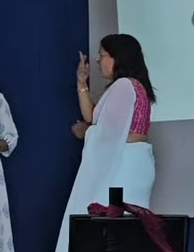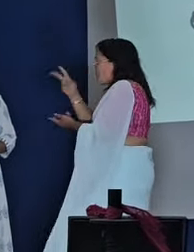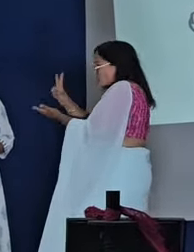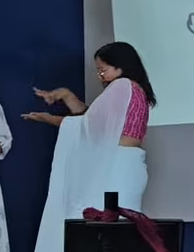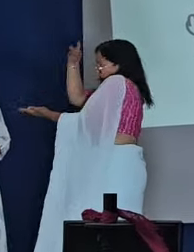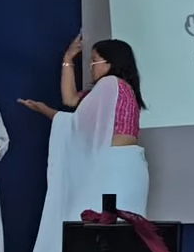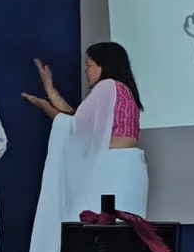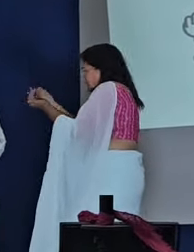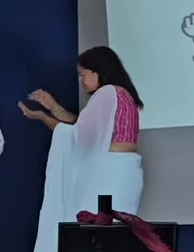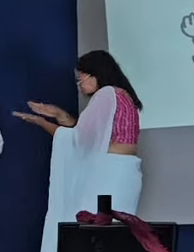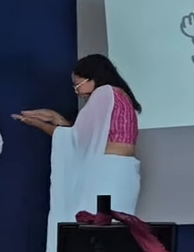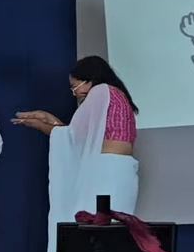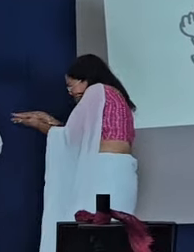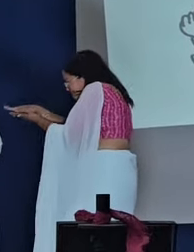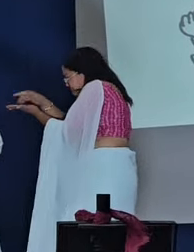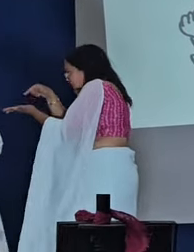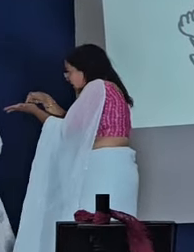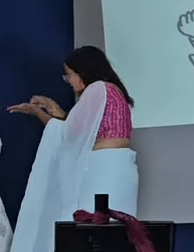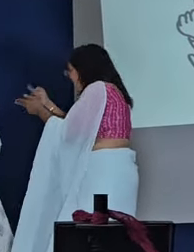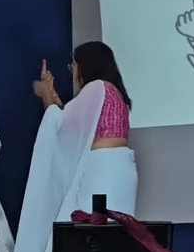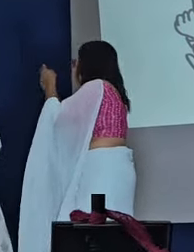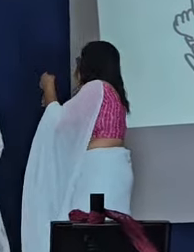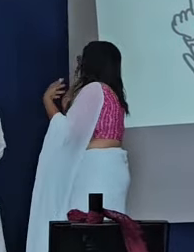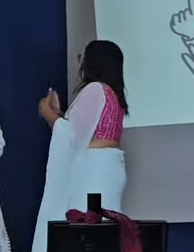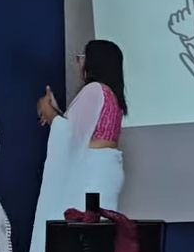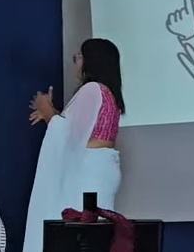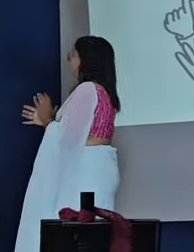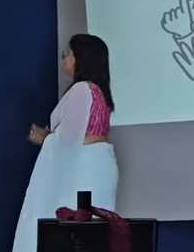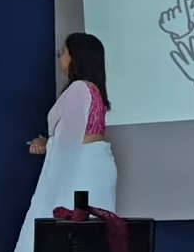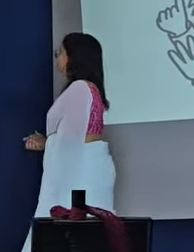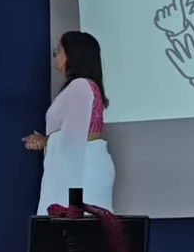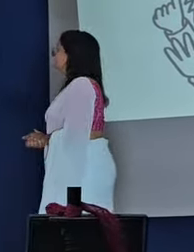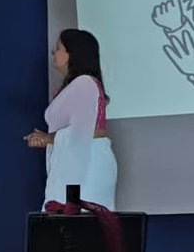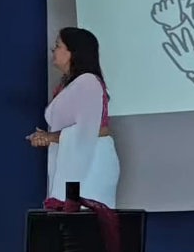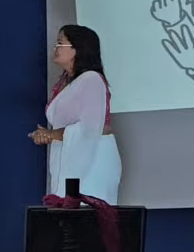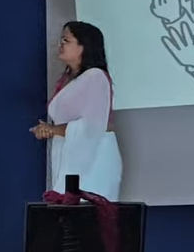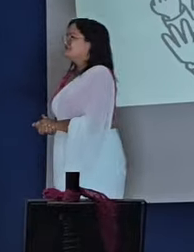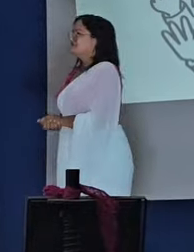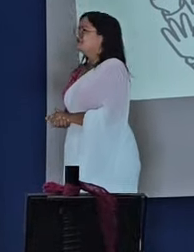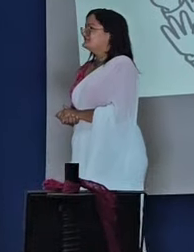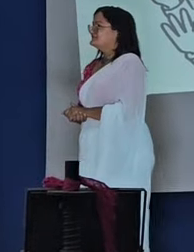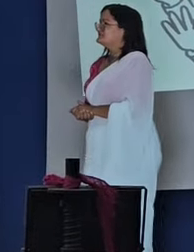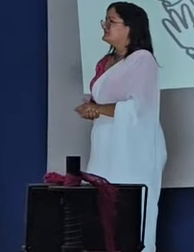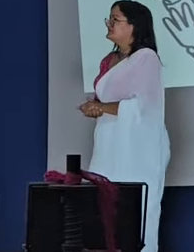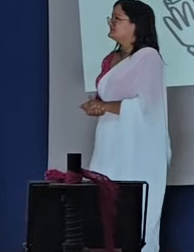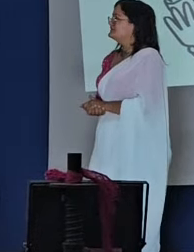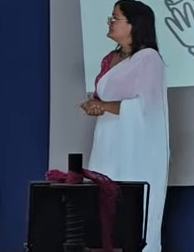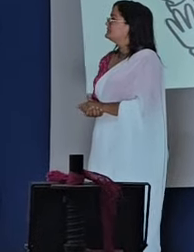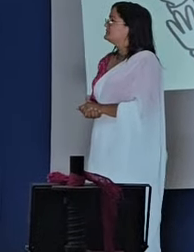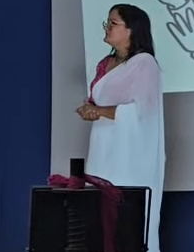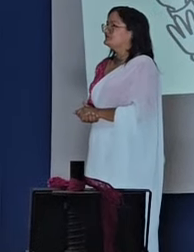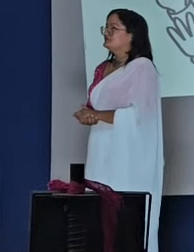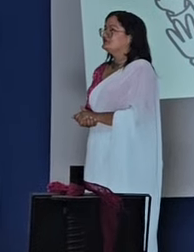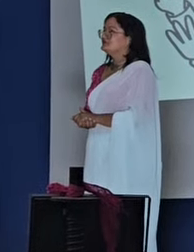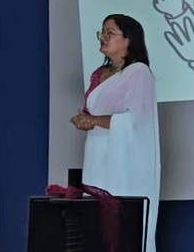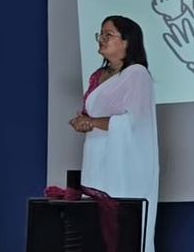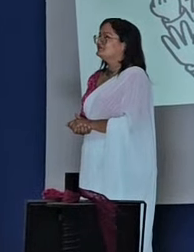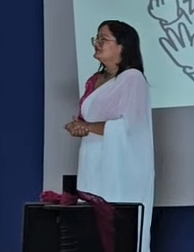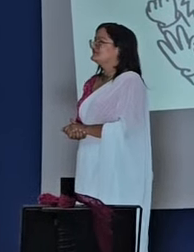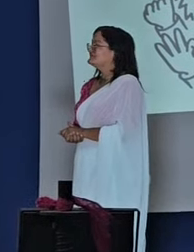कि अरे मैंने मूवी में देखा है अरे ऐसी गाड़ी जा रही थी, तो ये स्टोरी बहुत अच्छी थी। अब ये जैसे कि मेरे डायरे मेरे विजन के बुक कम्फर्ट